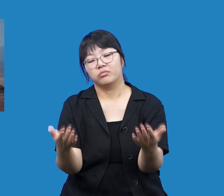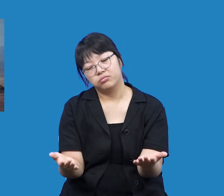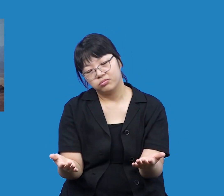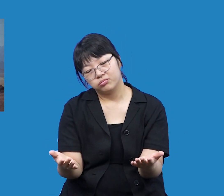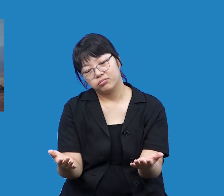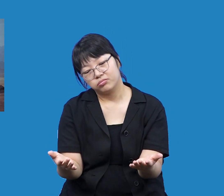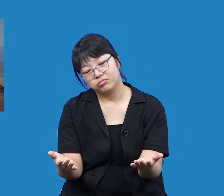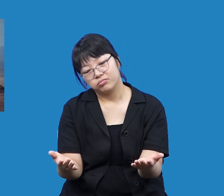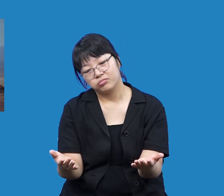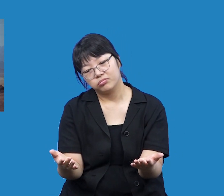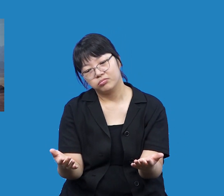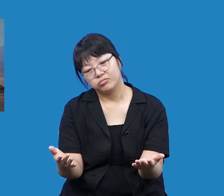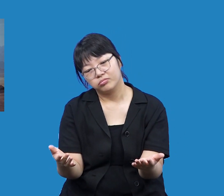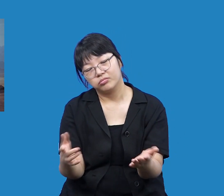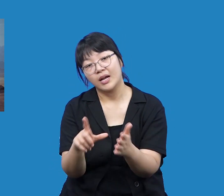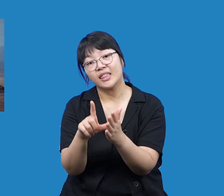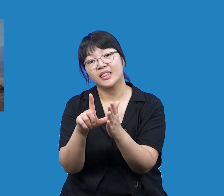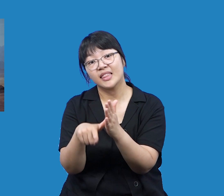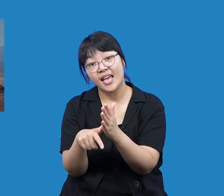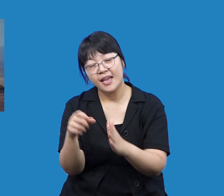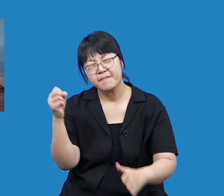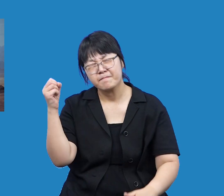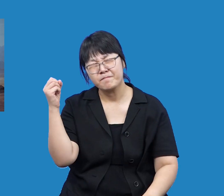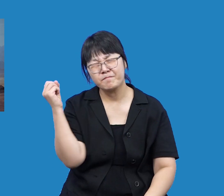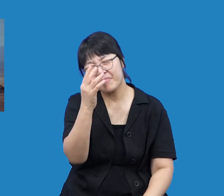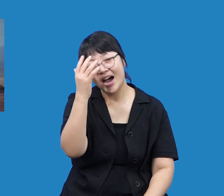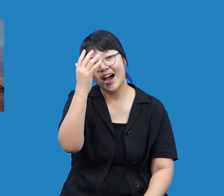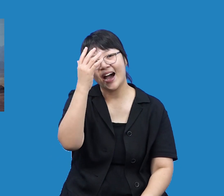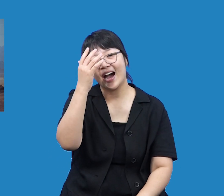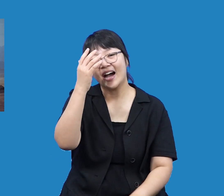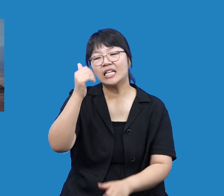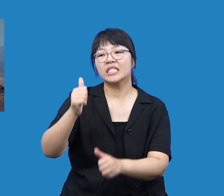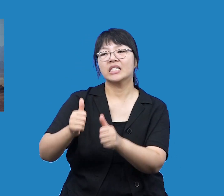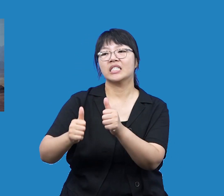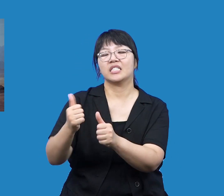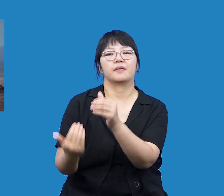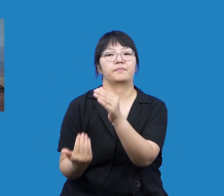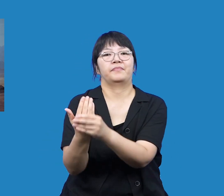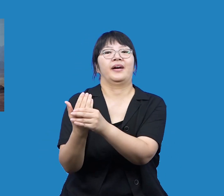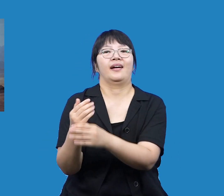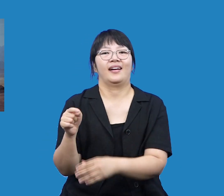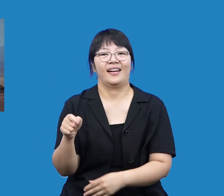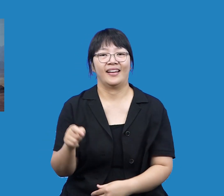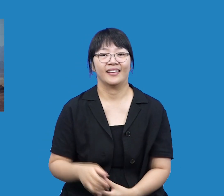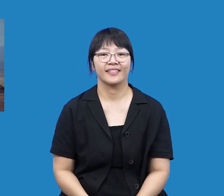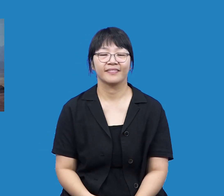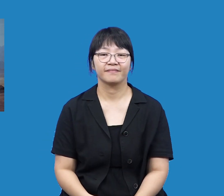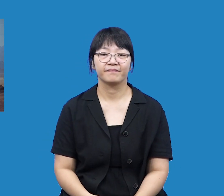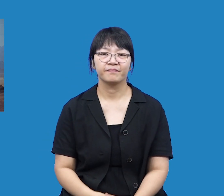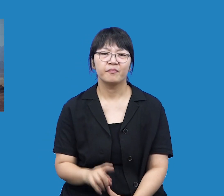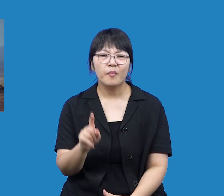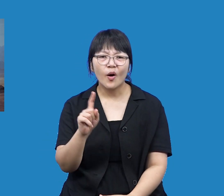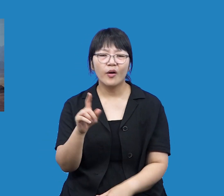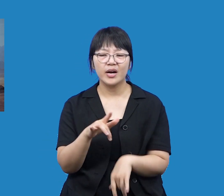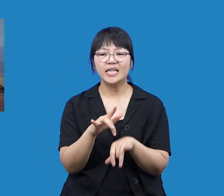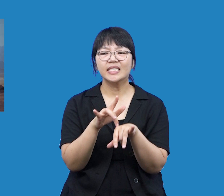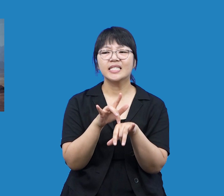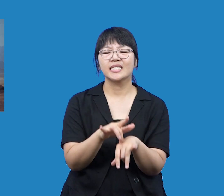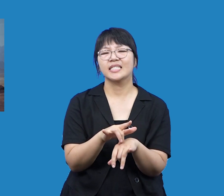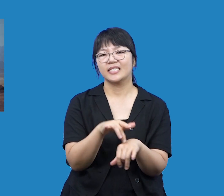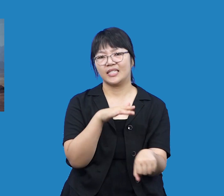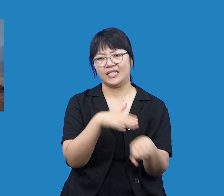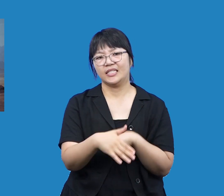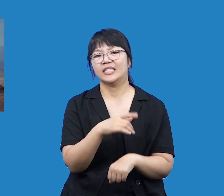쉼을 가지려고 하는 찰나 뜻밖의 시험이 발생합니다. 이게 바로 사탄 마귀가 하는